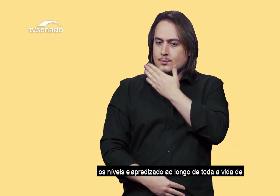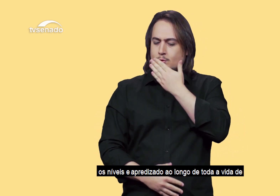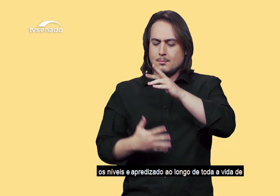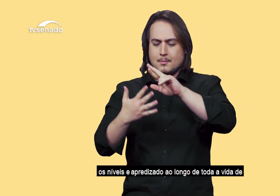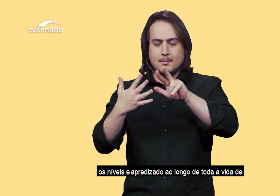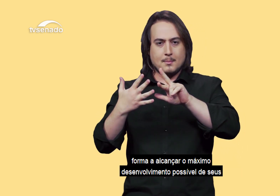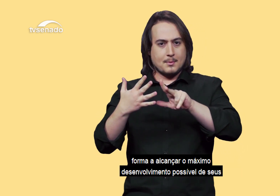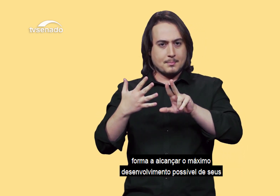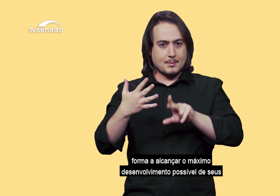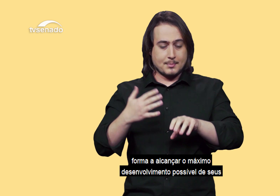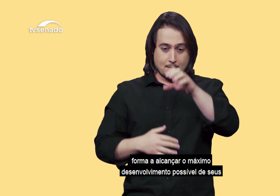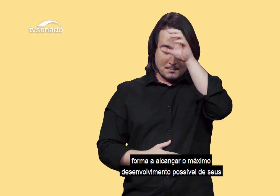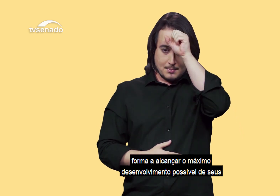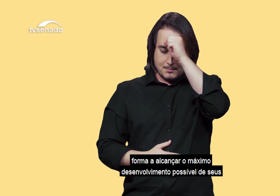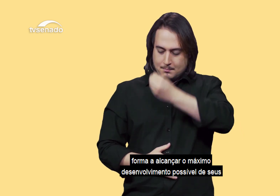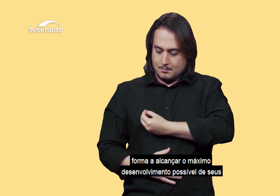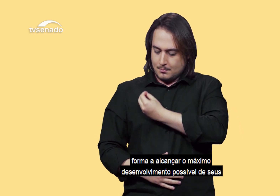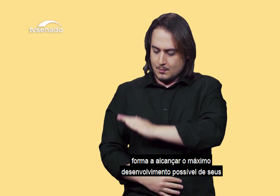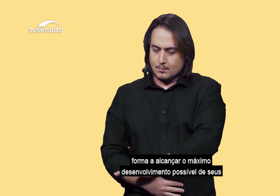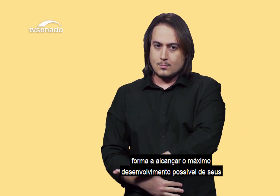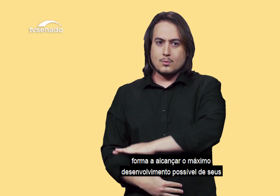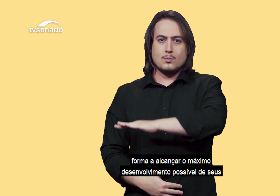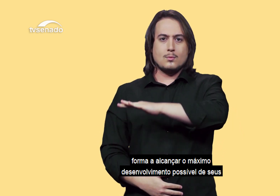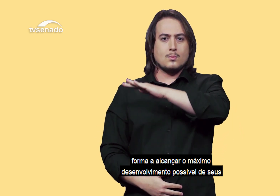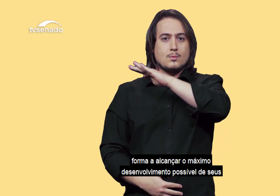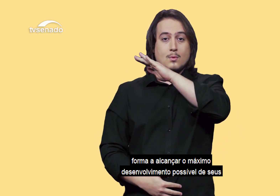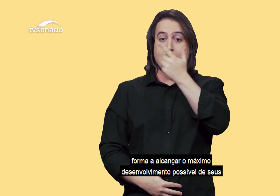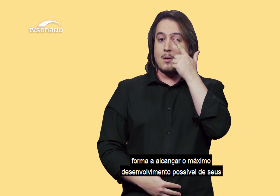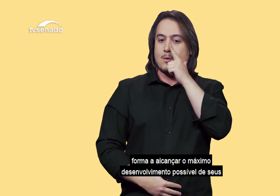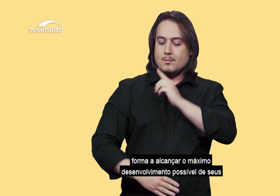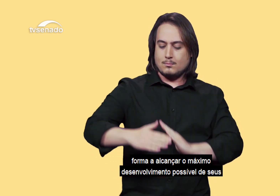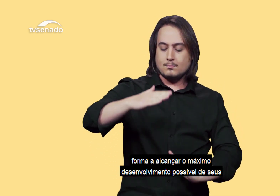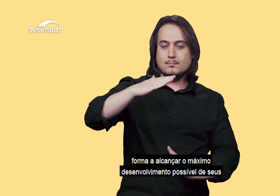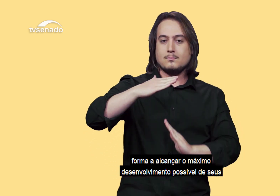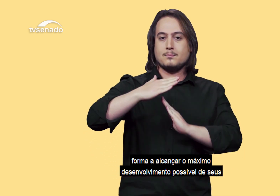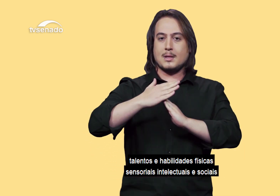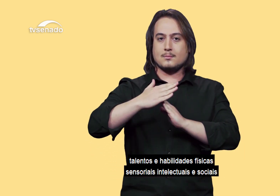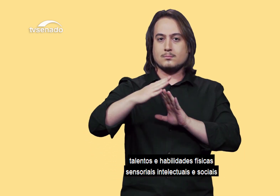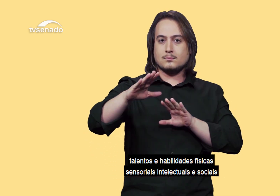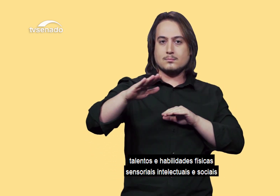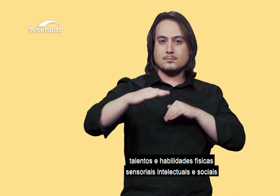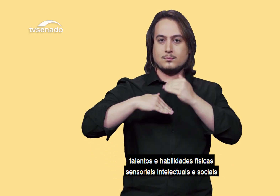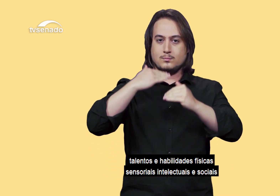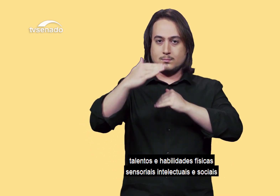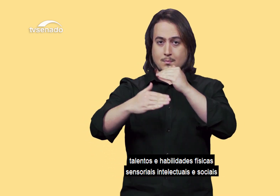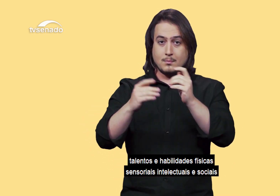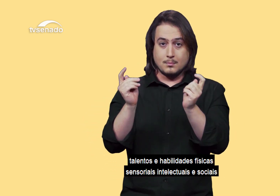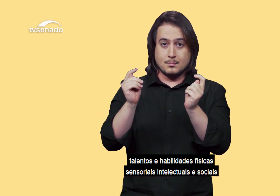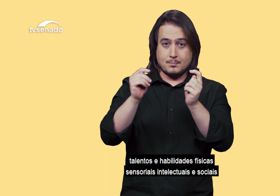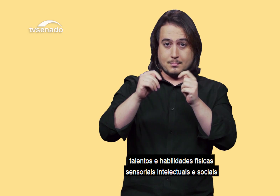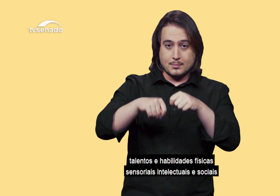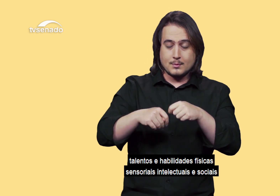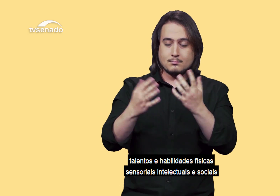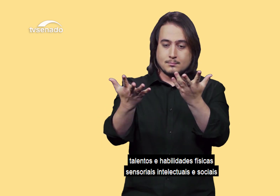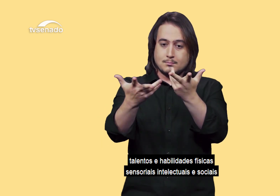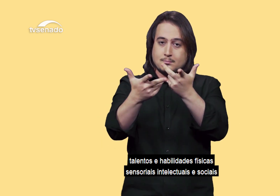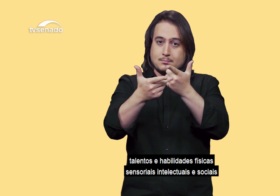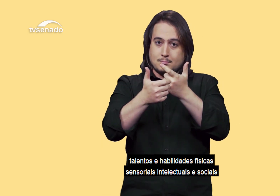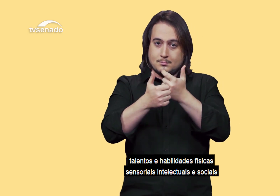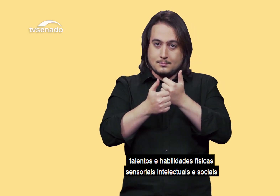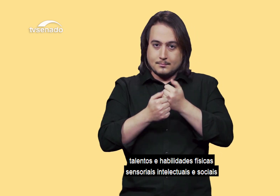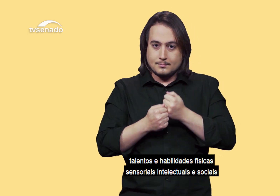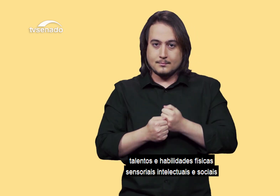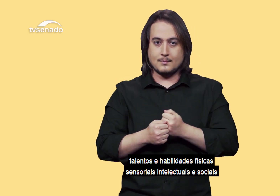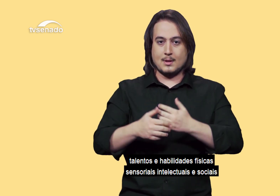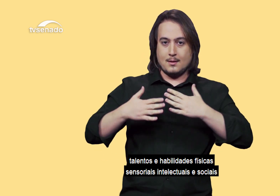toda a vida, de forma a alcançar o máximo desenvolvimento possível de seus talentos e habilidades físicas,